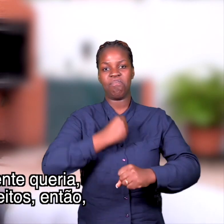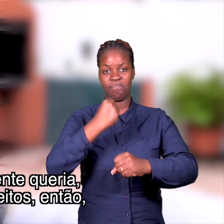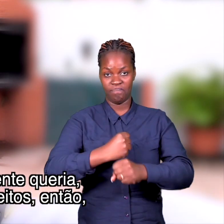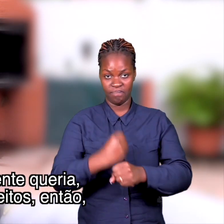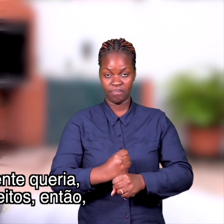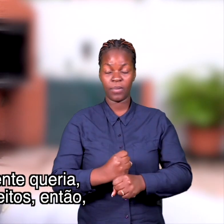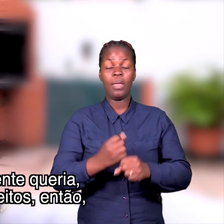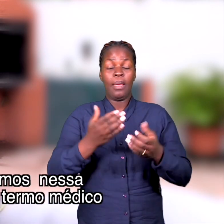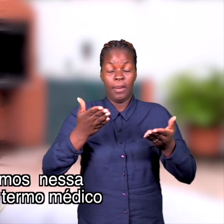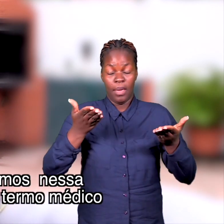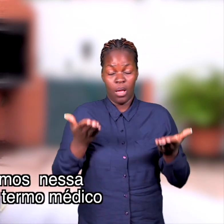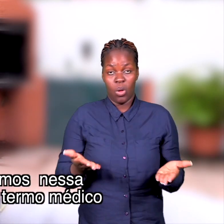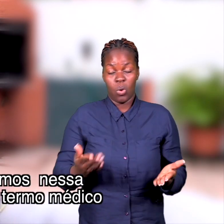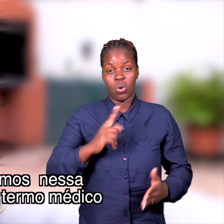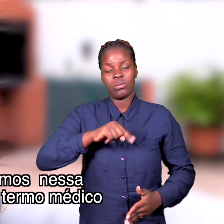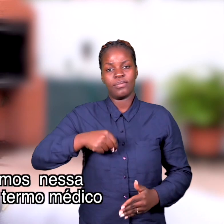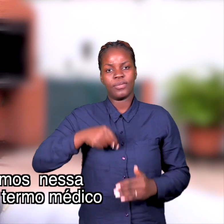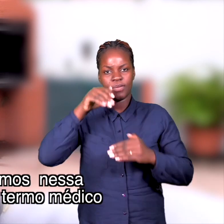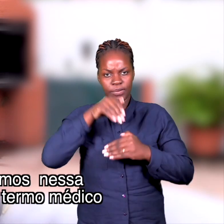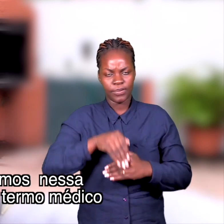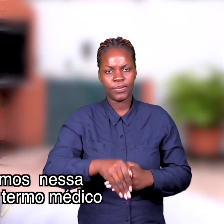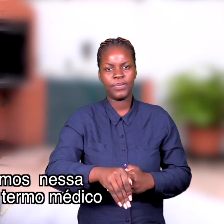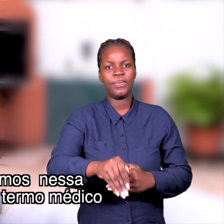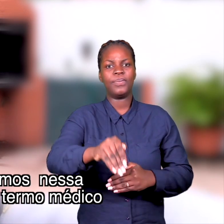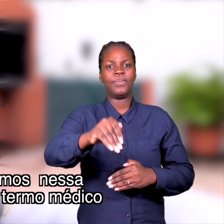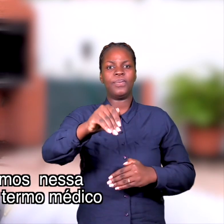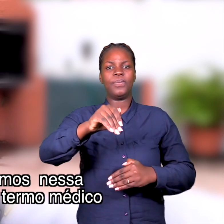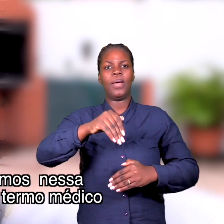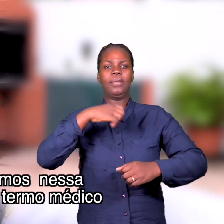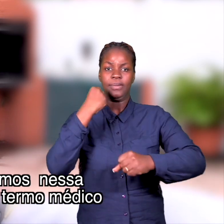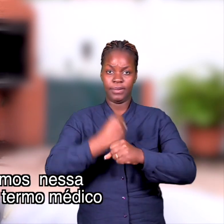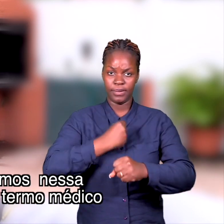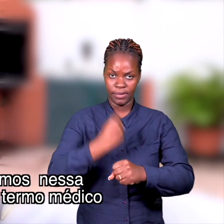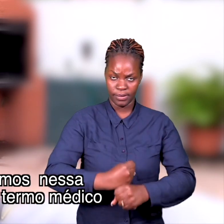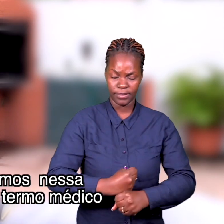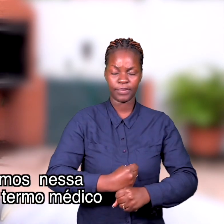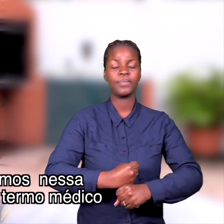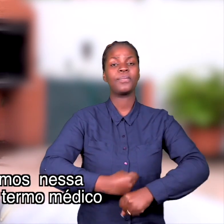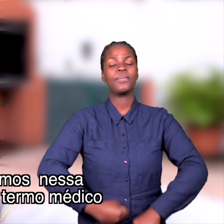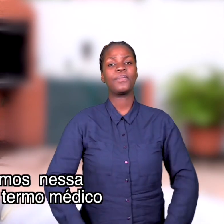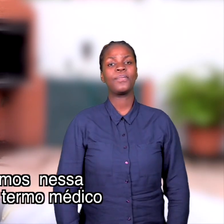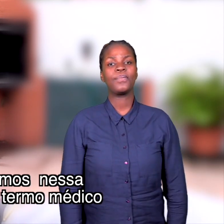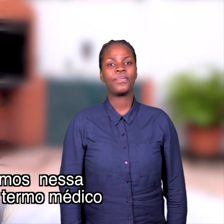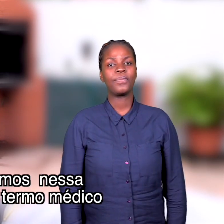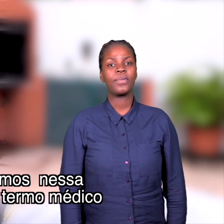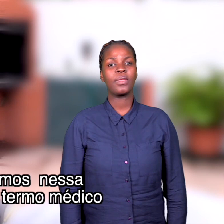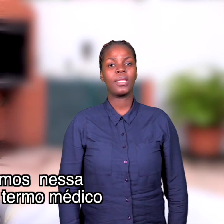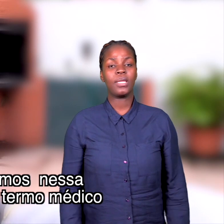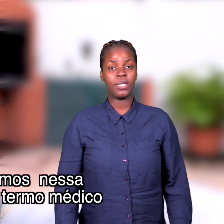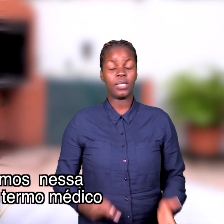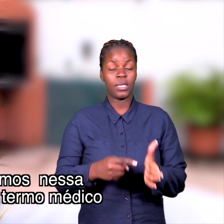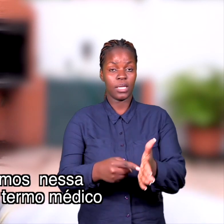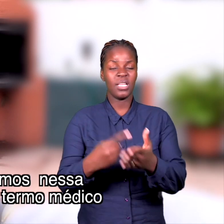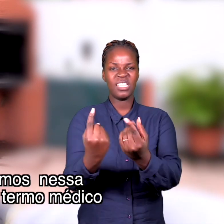esforços feitos. Então, eu diria que continuamos nessa senda dos esforços.